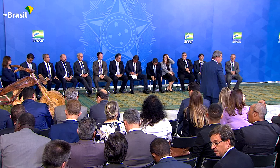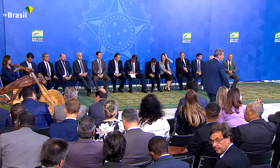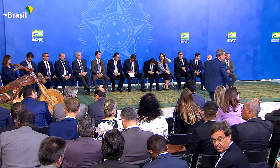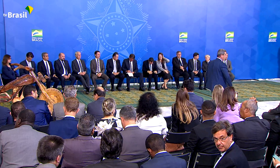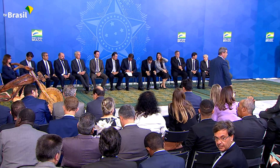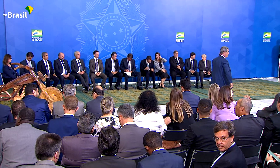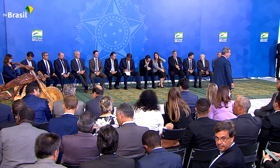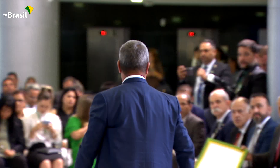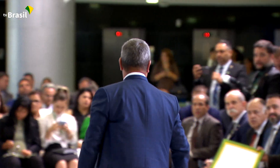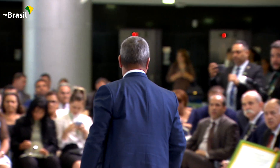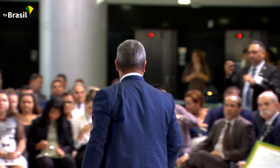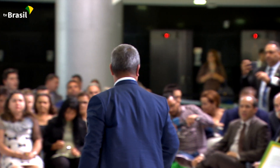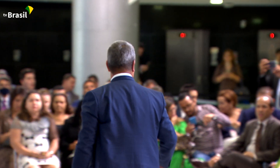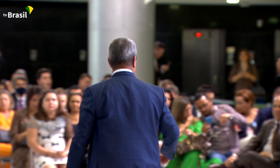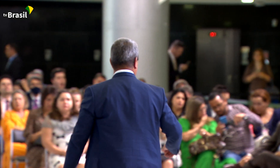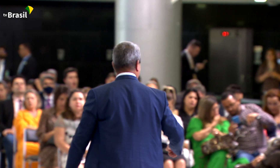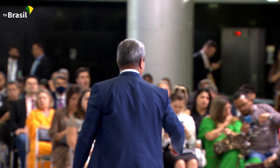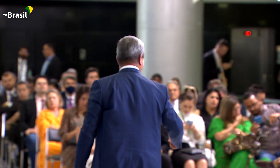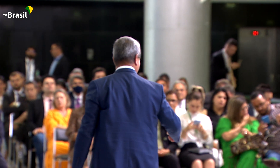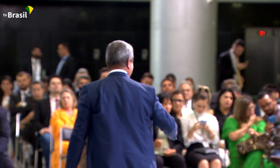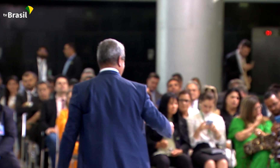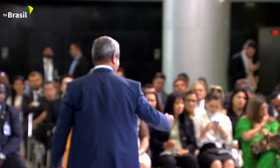E aí